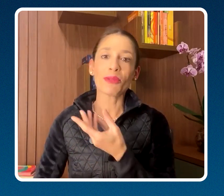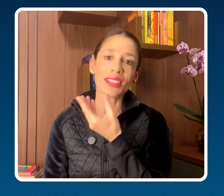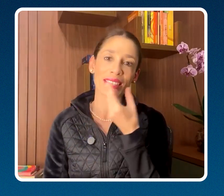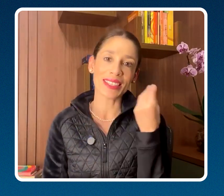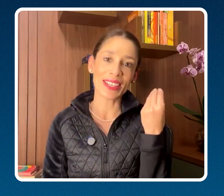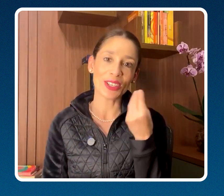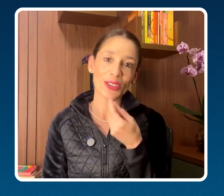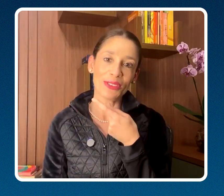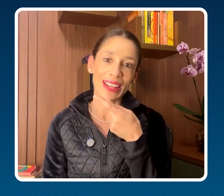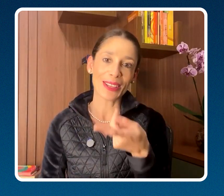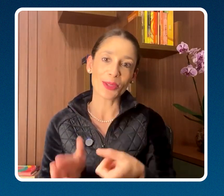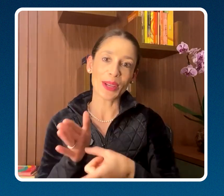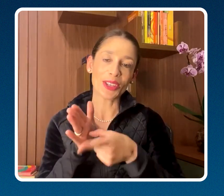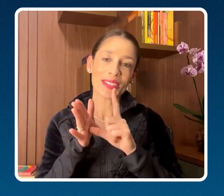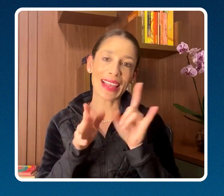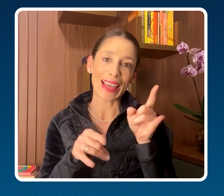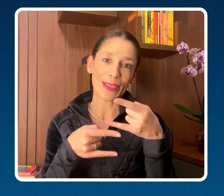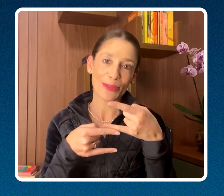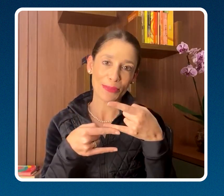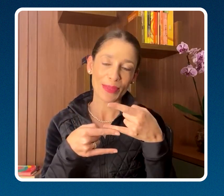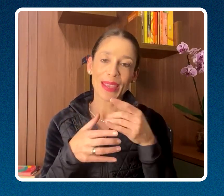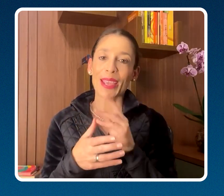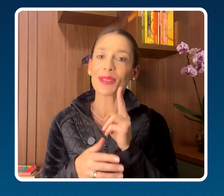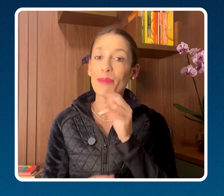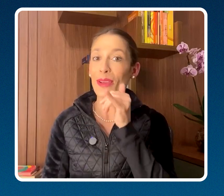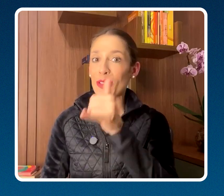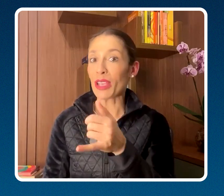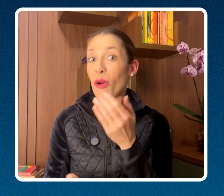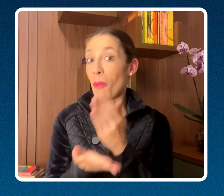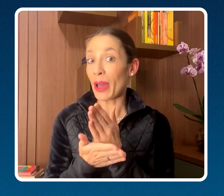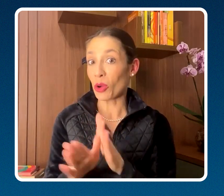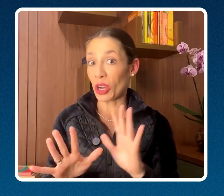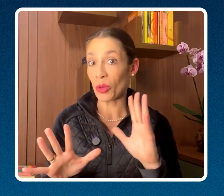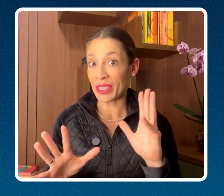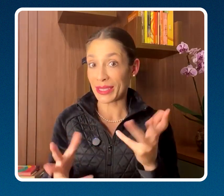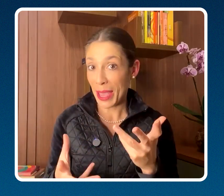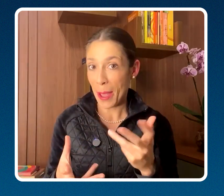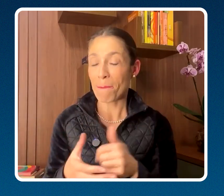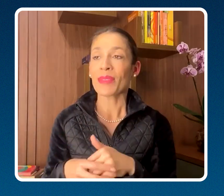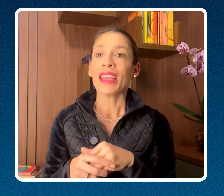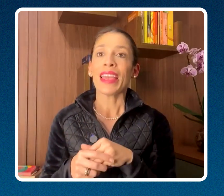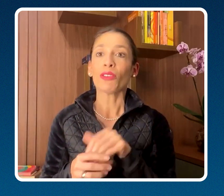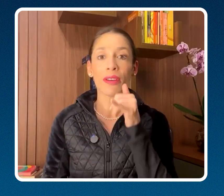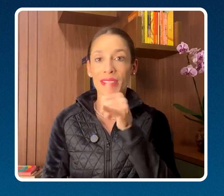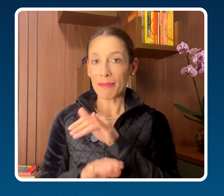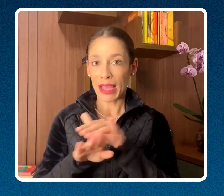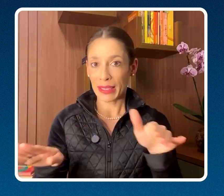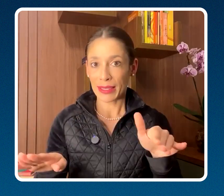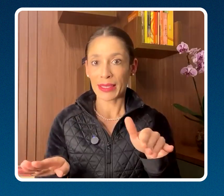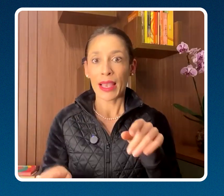Acontece eu esqueci de te falar isso antes da live. Eu sempre aviso. Aí como parou de acontecer, eu não